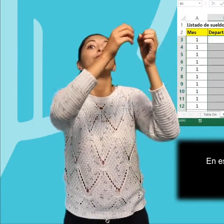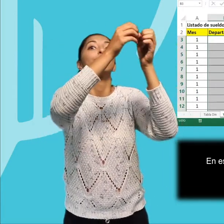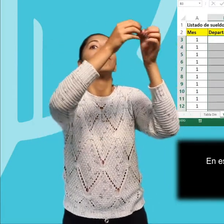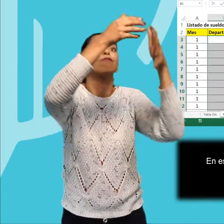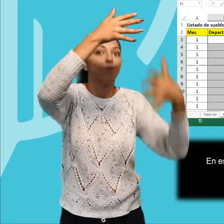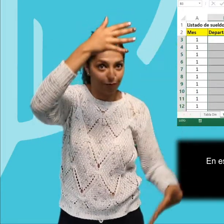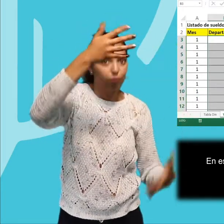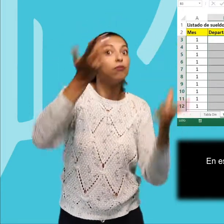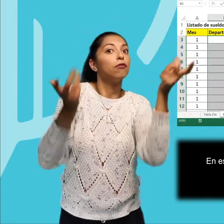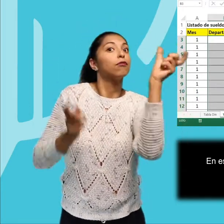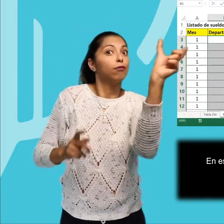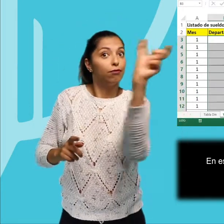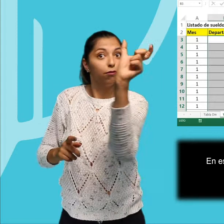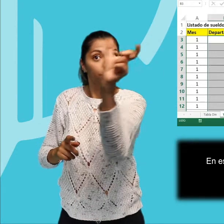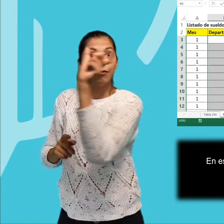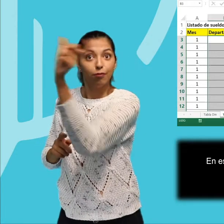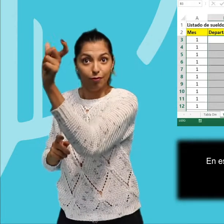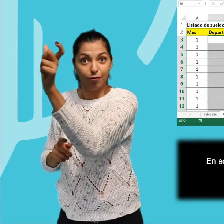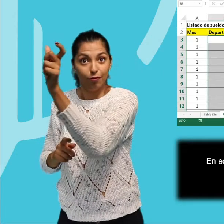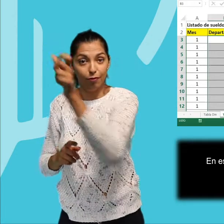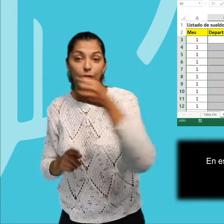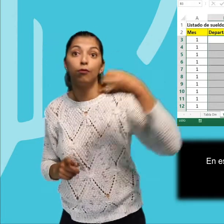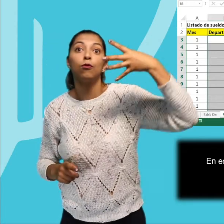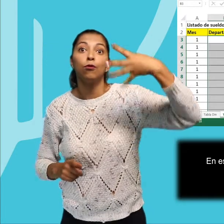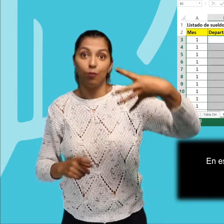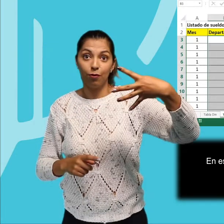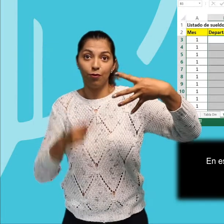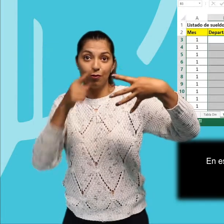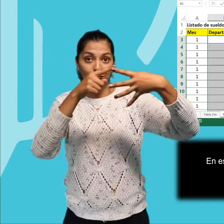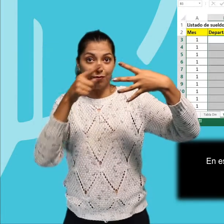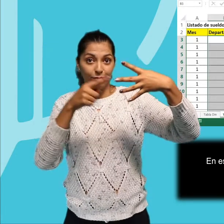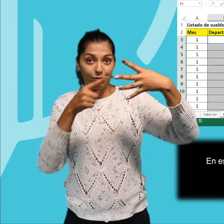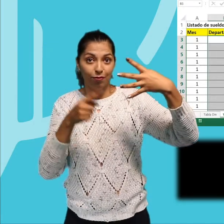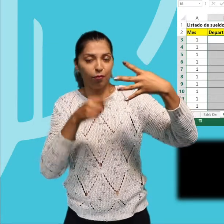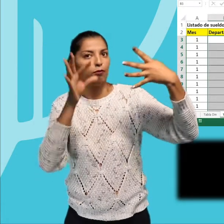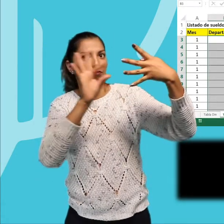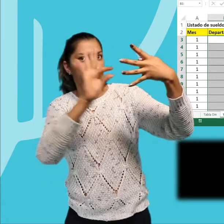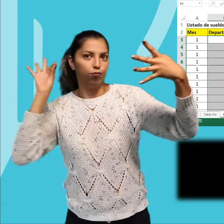el criterio de validación, seleccionamos la opción lista.